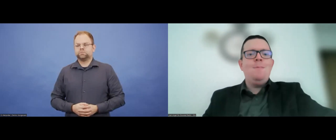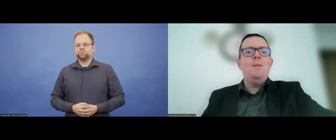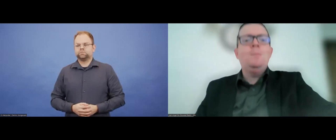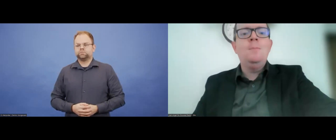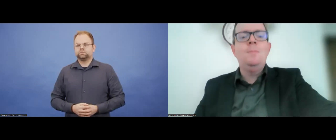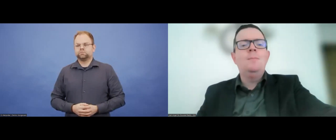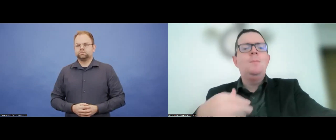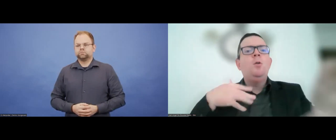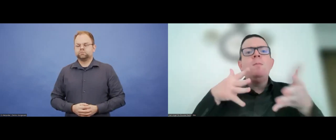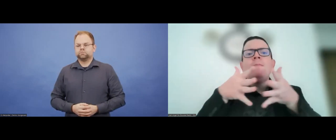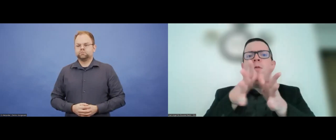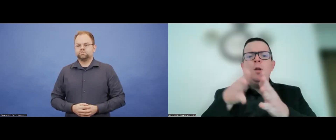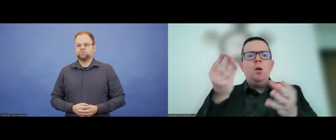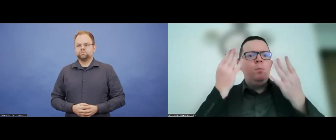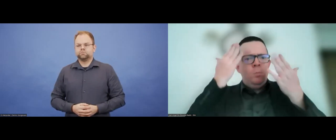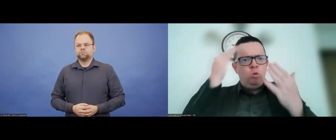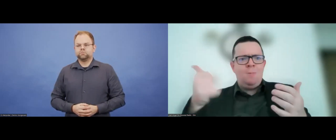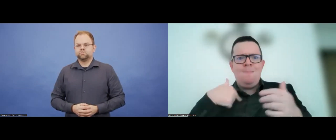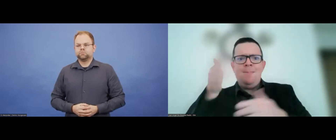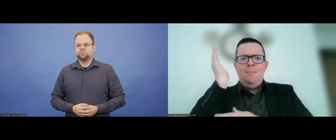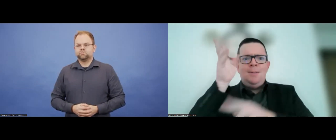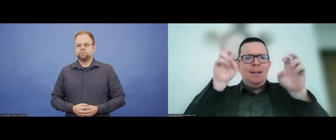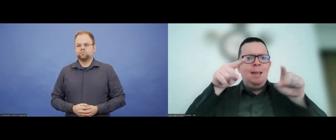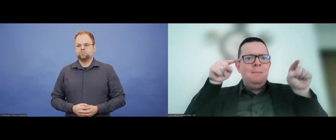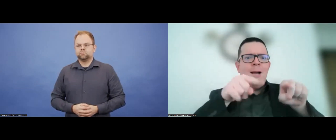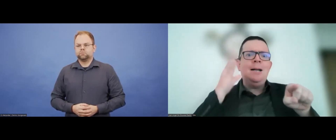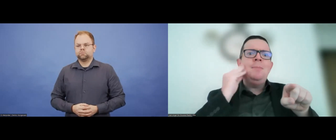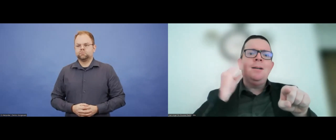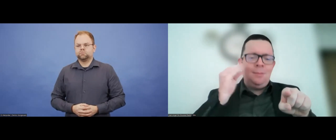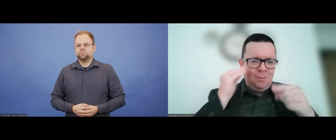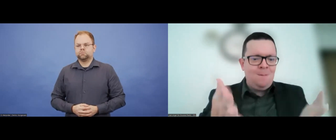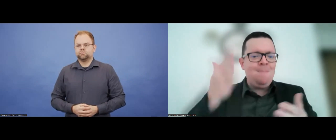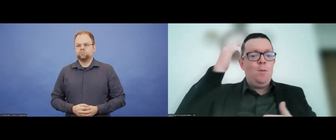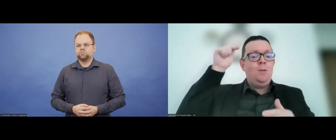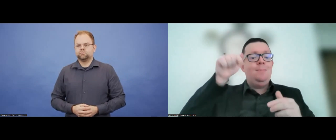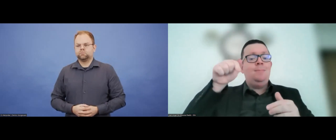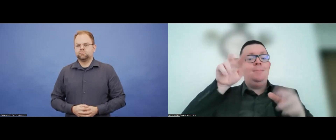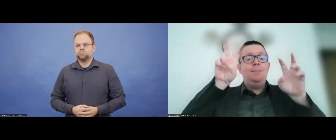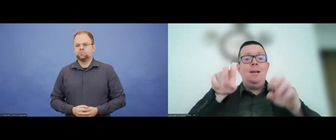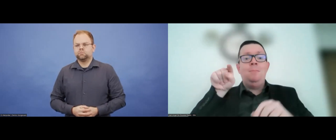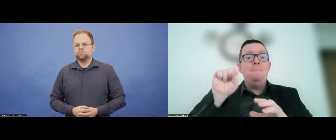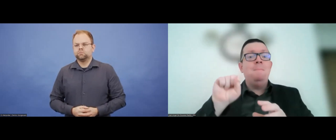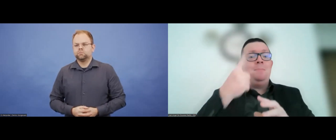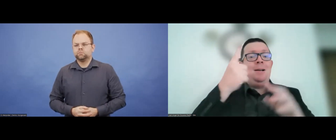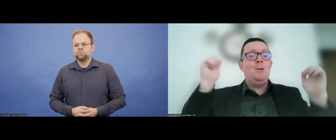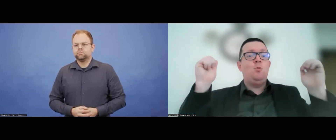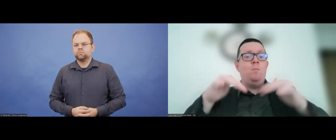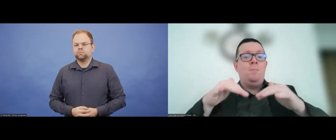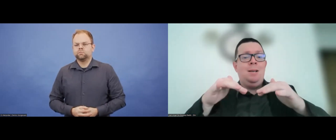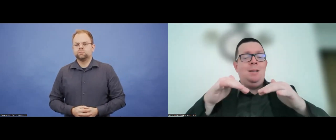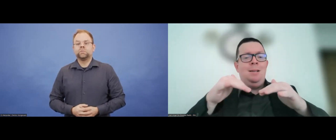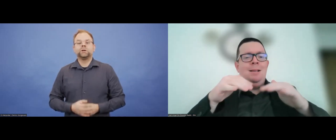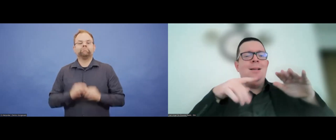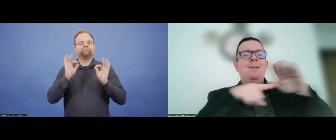introducción a lo que fue el primer Foro Mundial para Refugiados en Ginebra, Suiza. Comentarles un poco